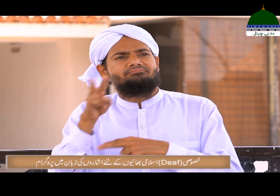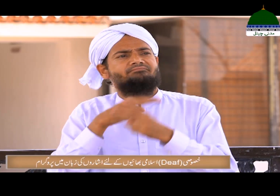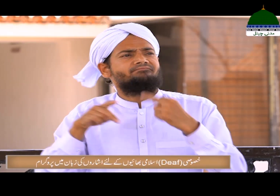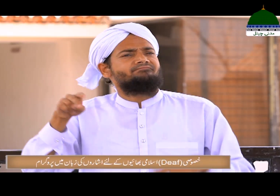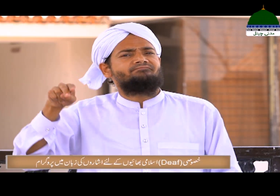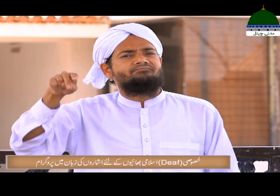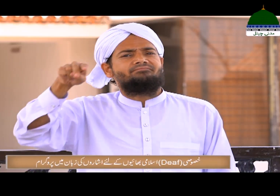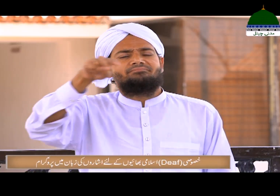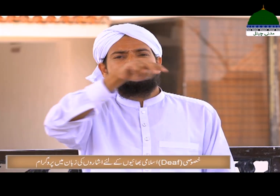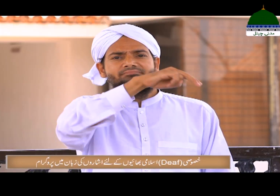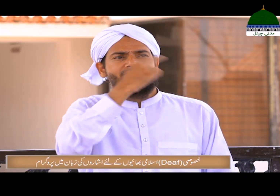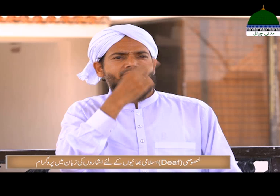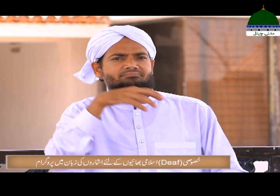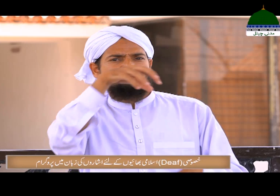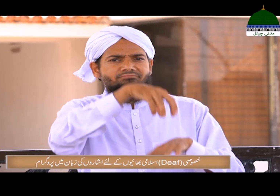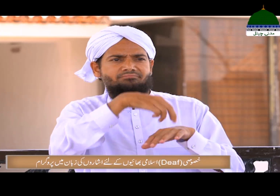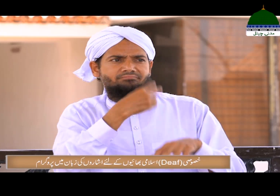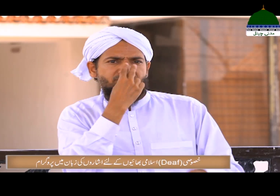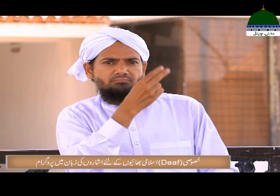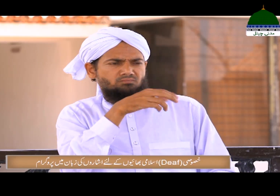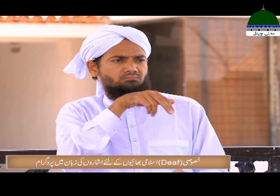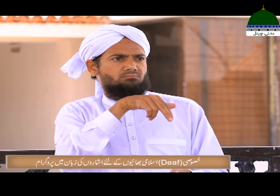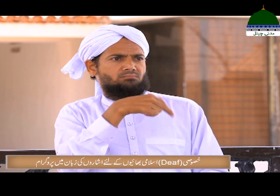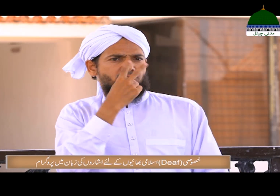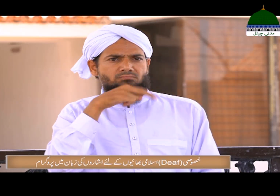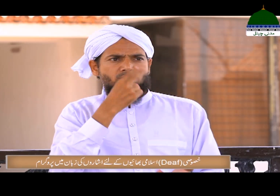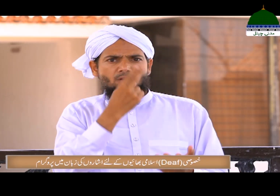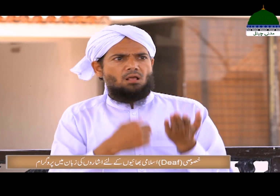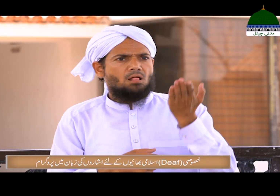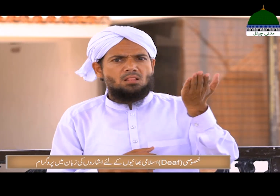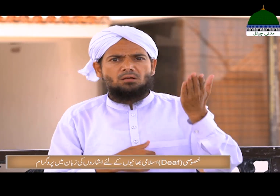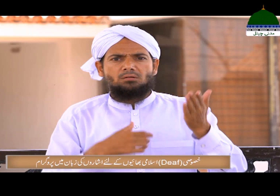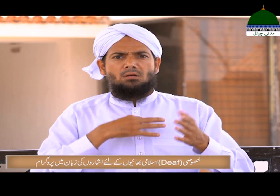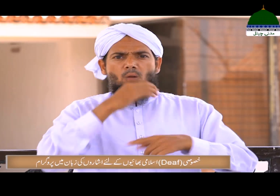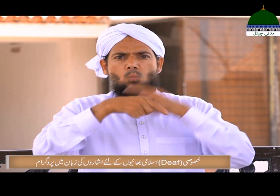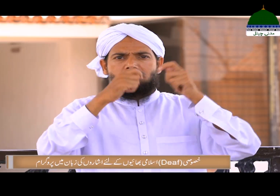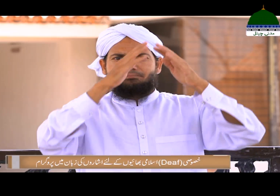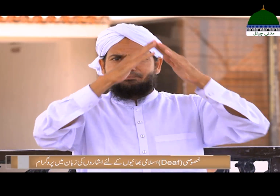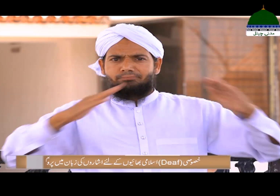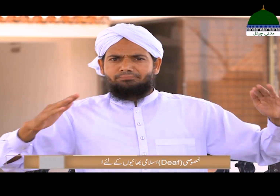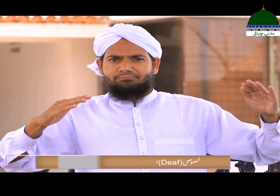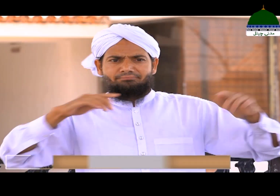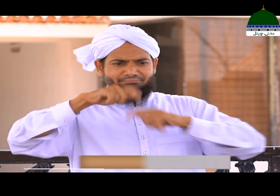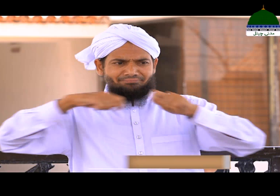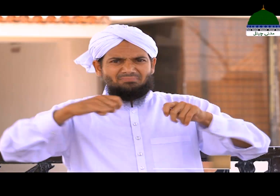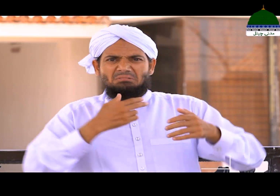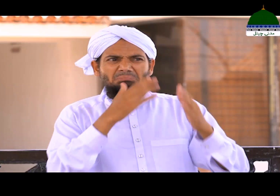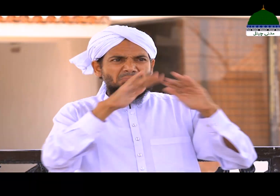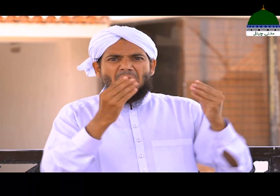گرد چکر لگانے لگا۔ ایک جگہ پہنچ کر وہ رک گیا اور ایک جھونپڑی کی طرف اشارہ کرتے ہوئے پوچھا،